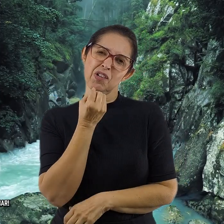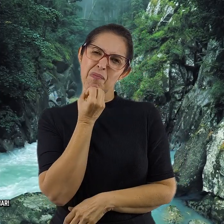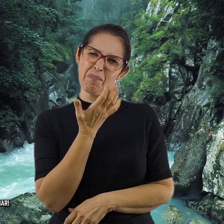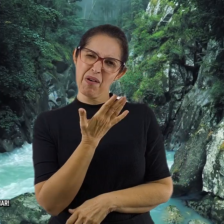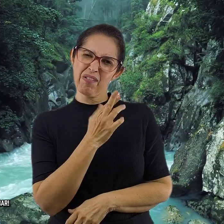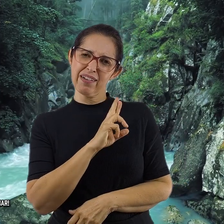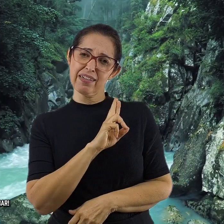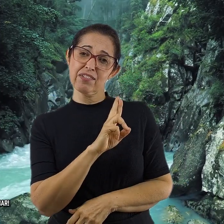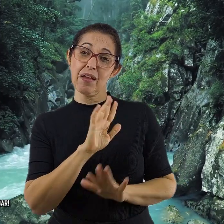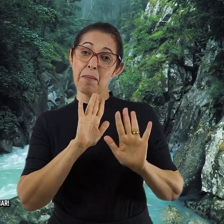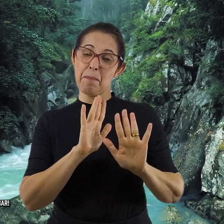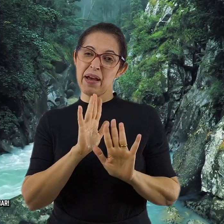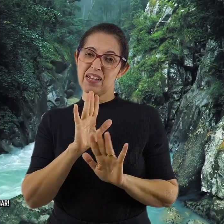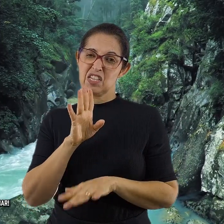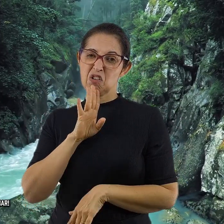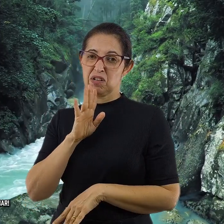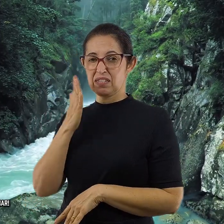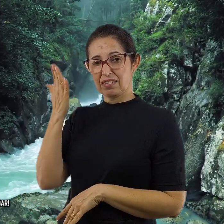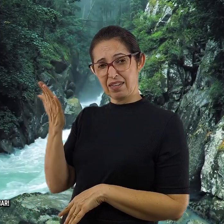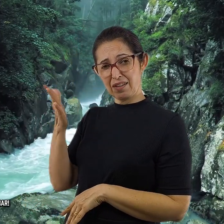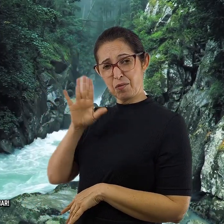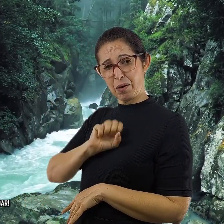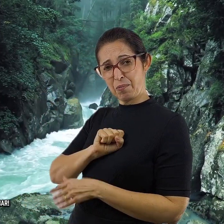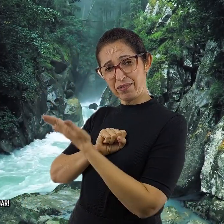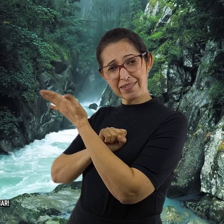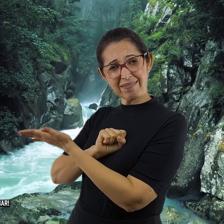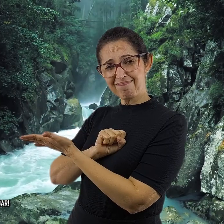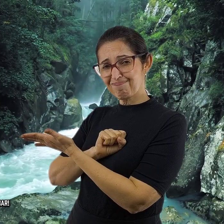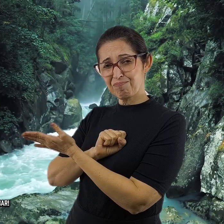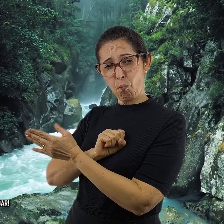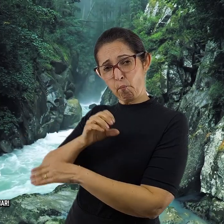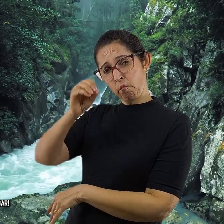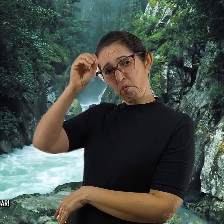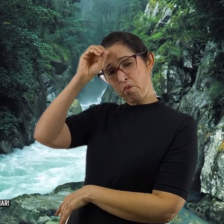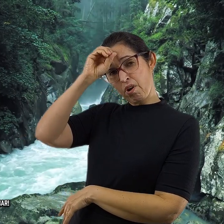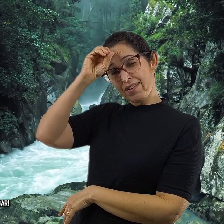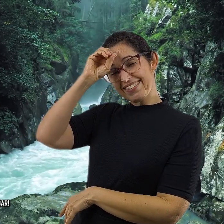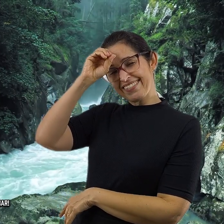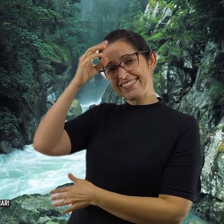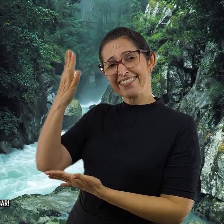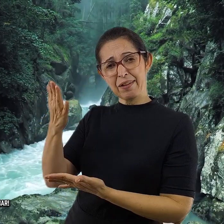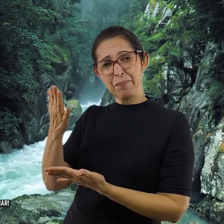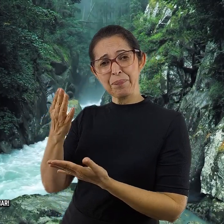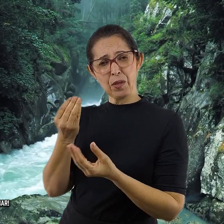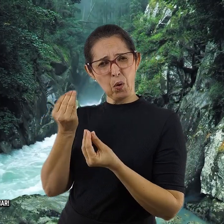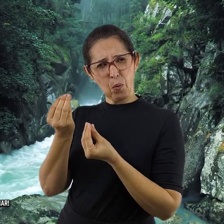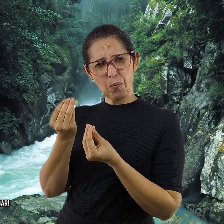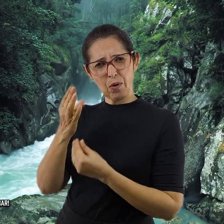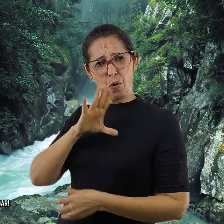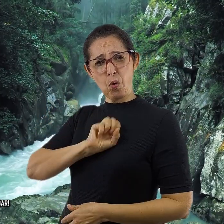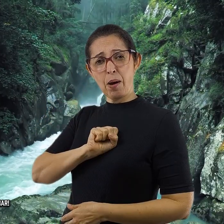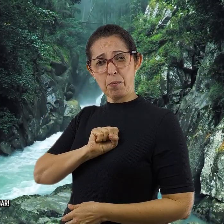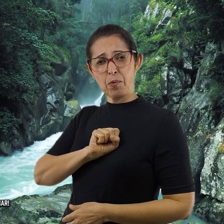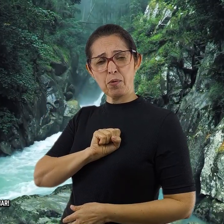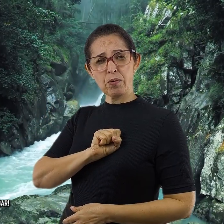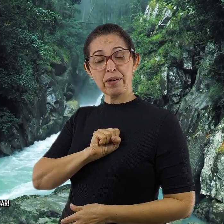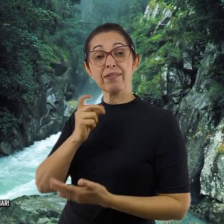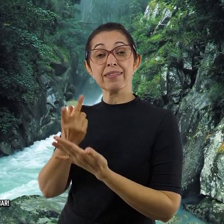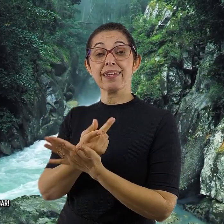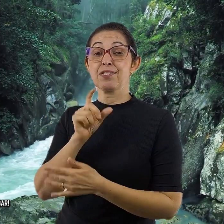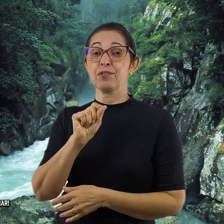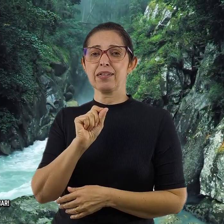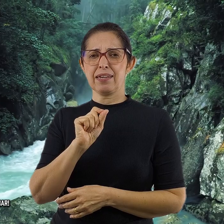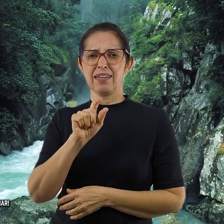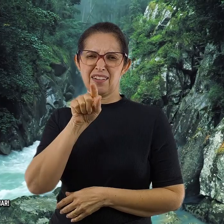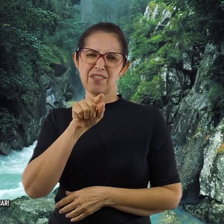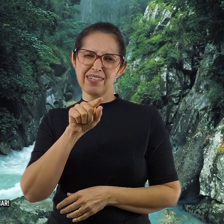religioso, mas você não conhece esse amor. Esse amor é quando você olha para você e